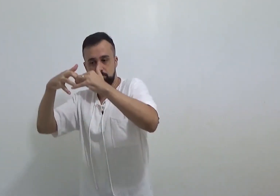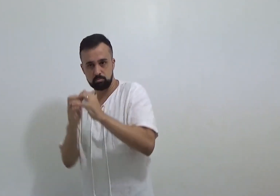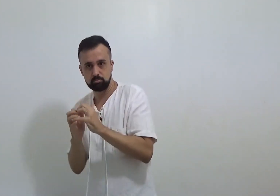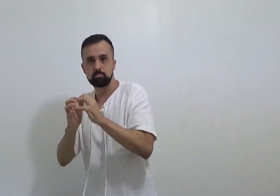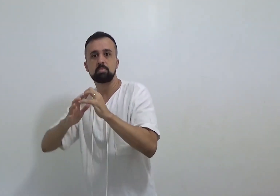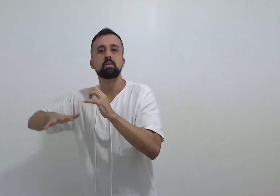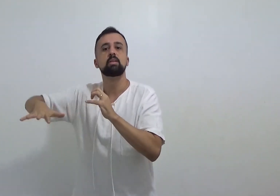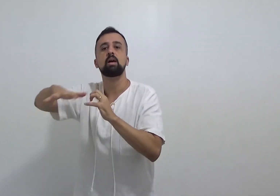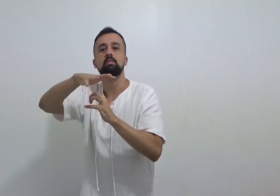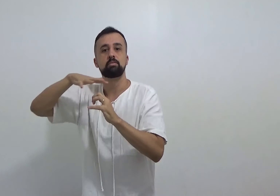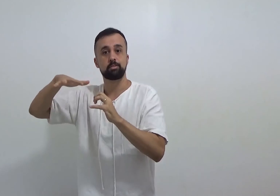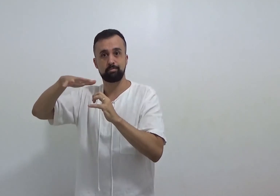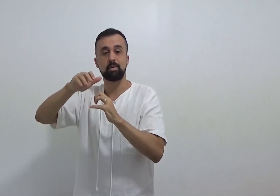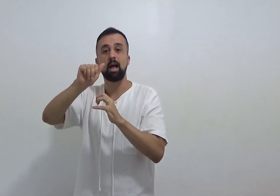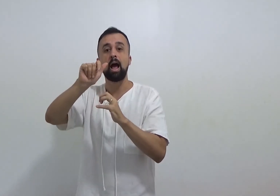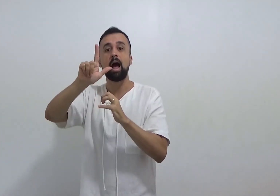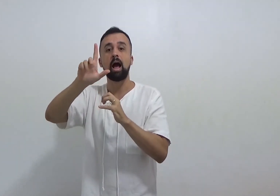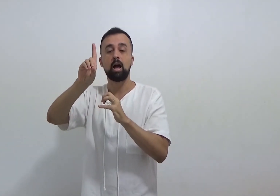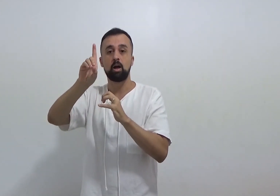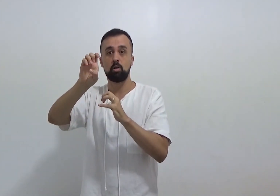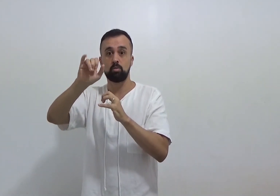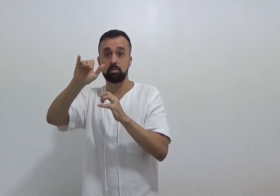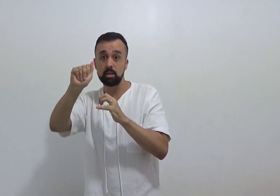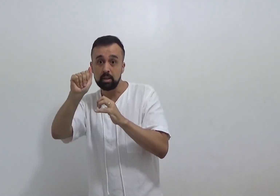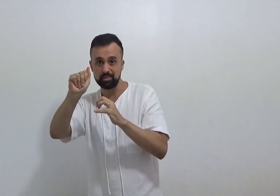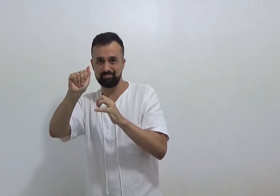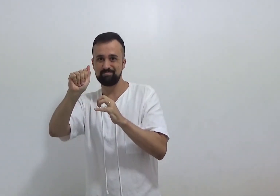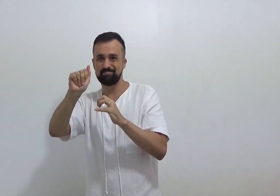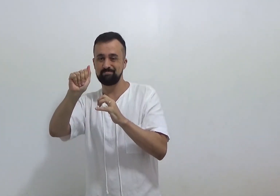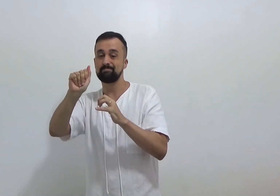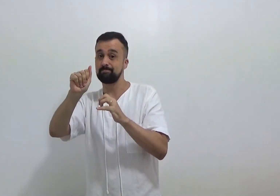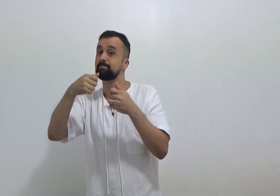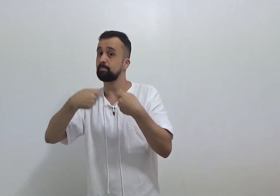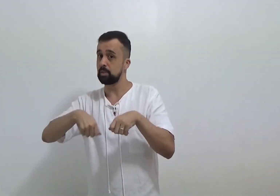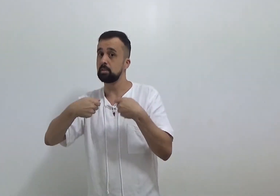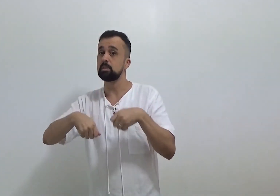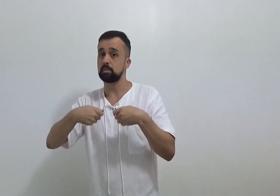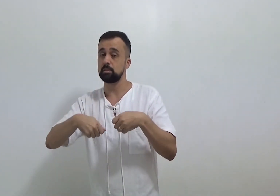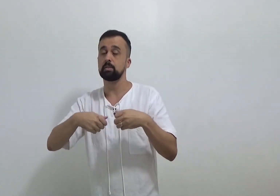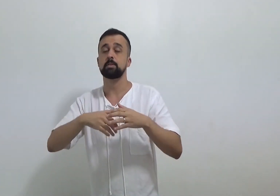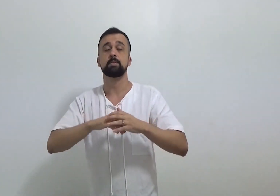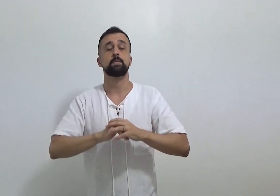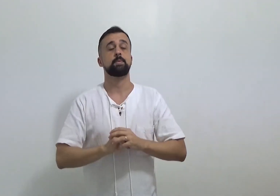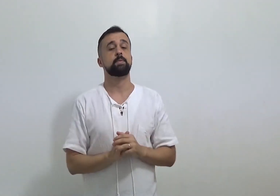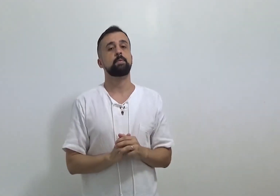indígenas, membros da respectiva comunidade indígena.